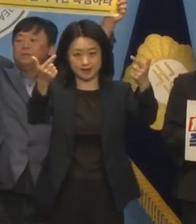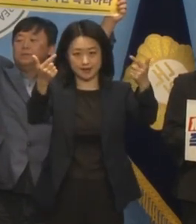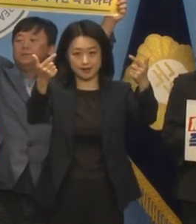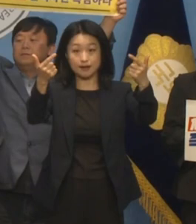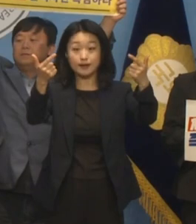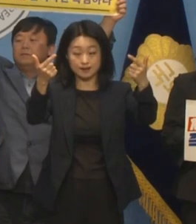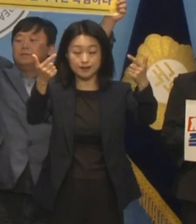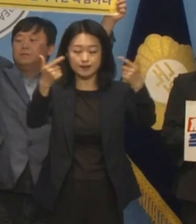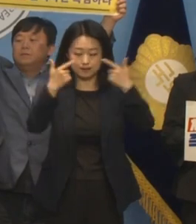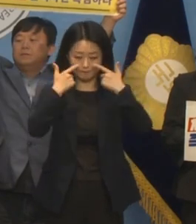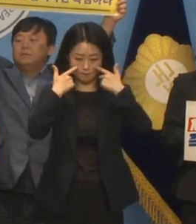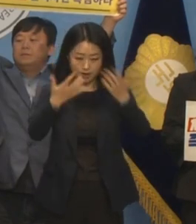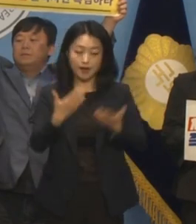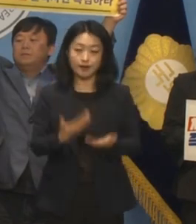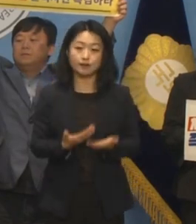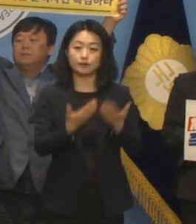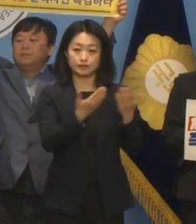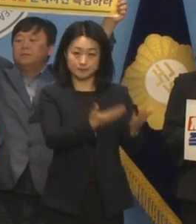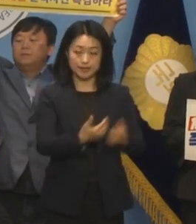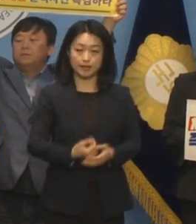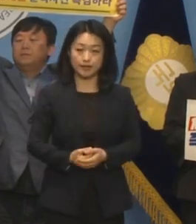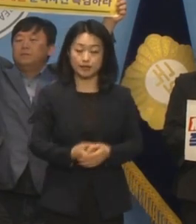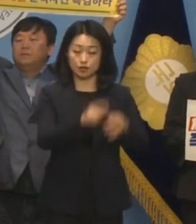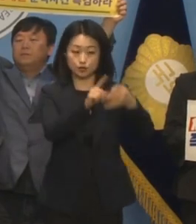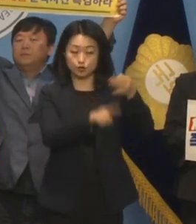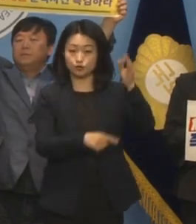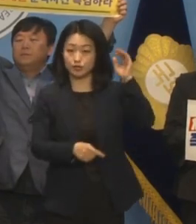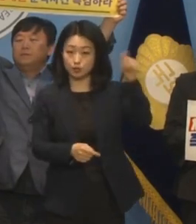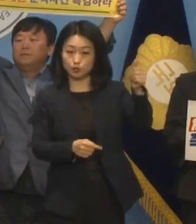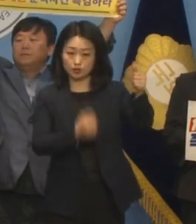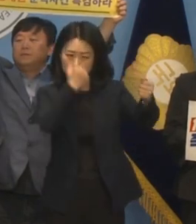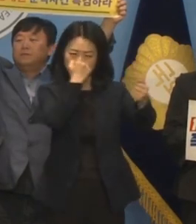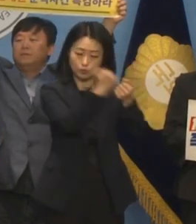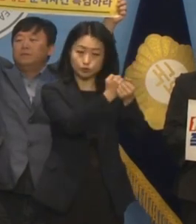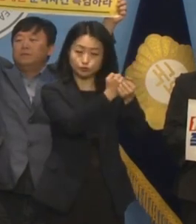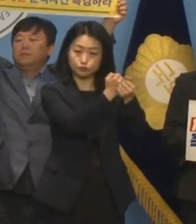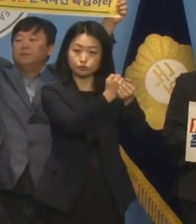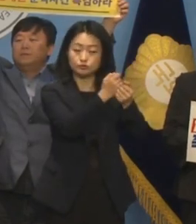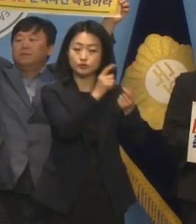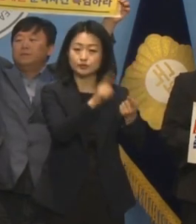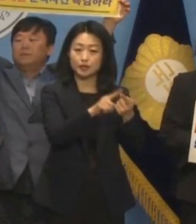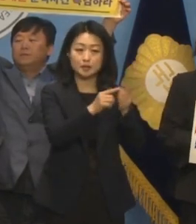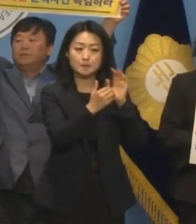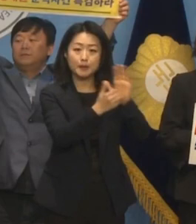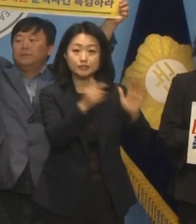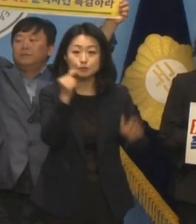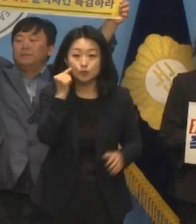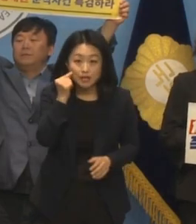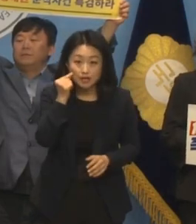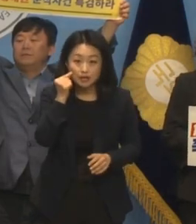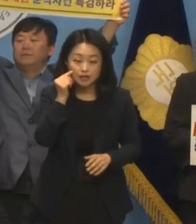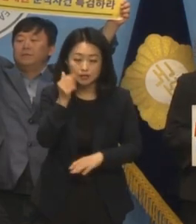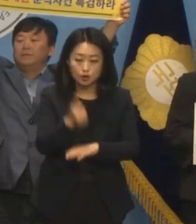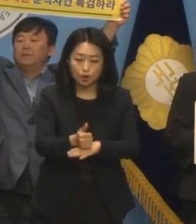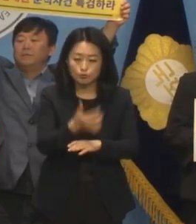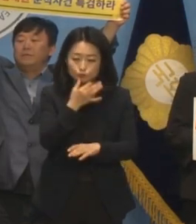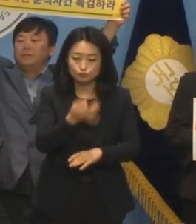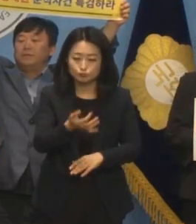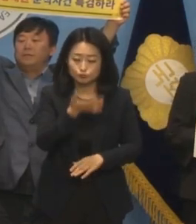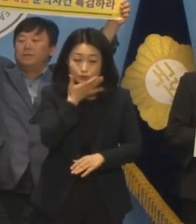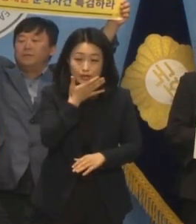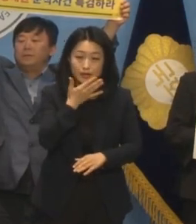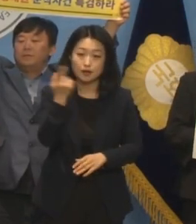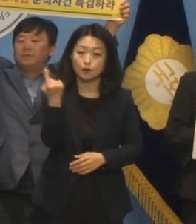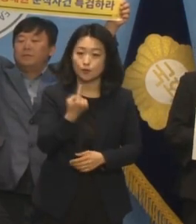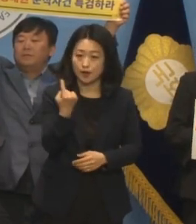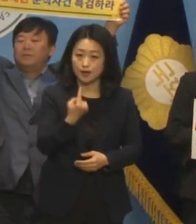주장도 있음을 분명히 밝힙니다. 윤석열 대통령의 폭주를 이번에 막지 못한다면 대한민국은 또다시 불행한 일을